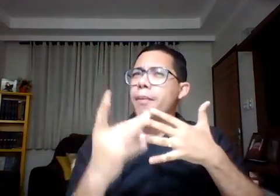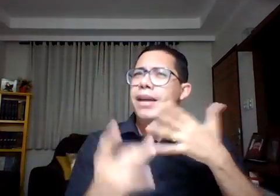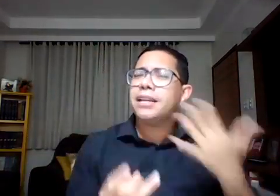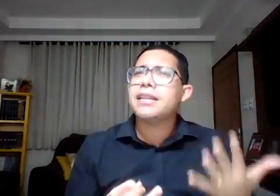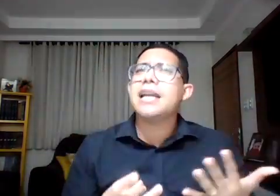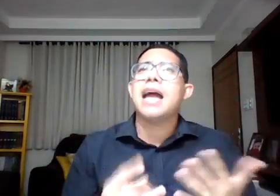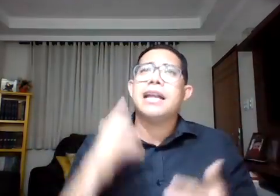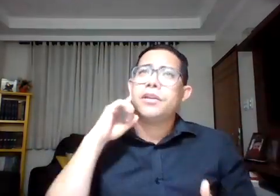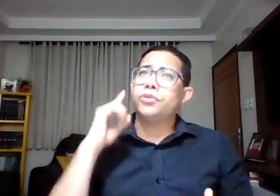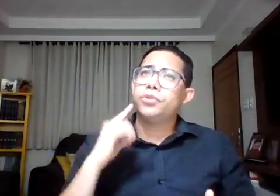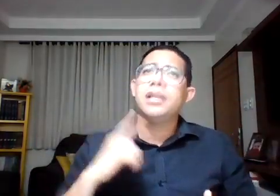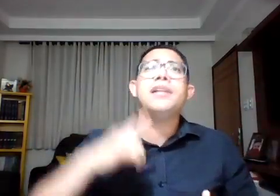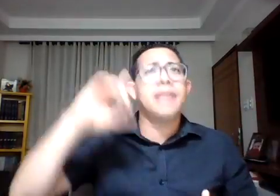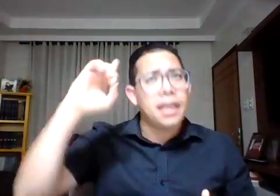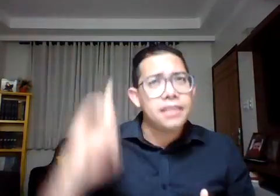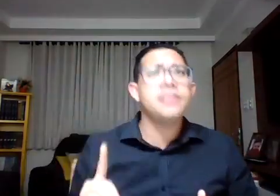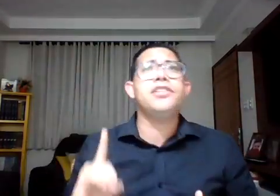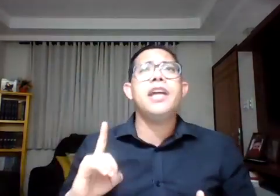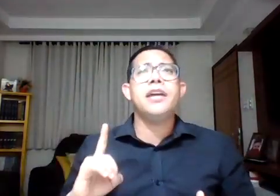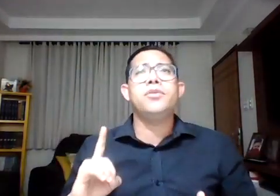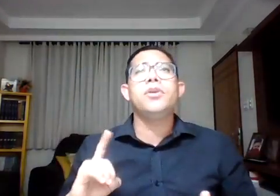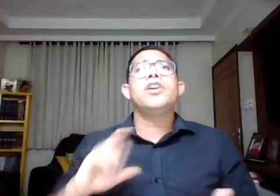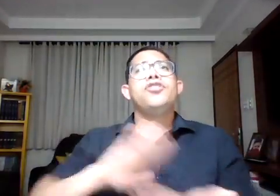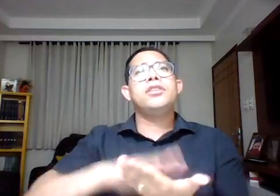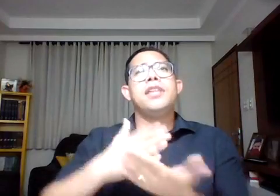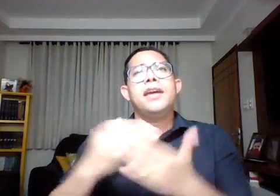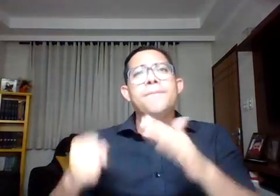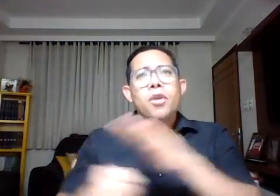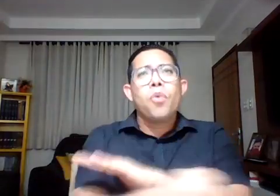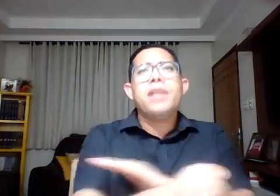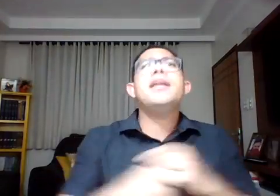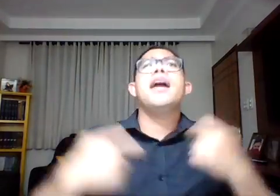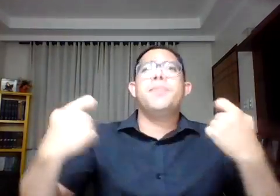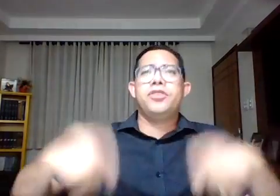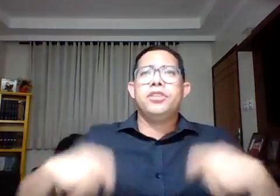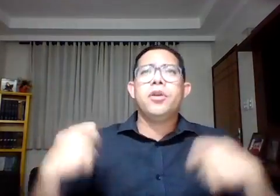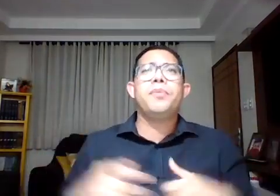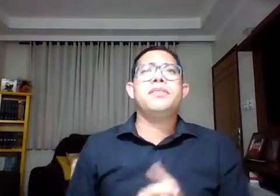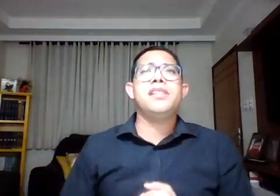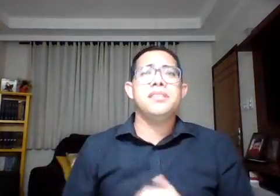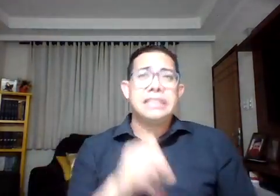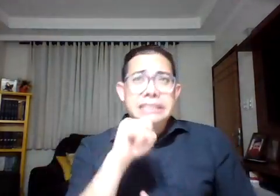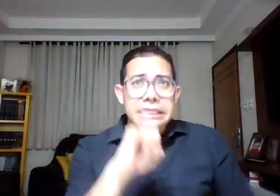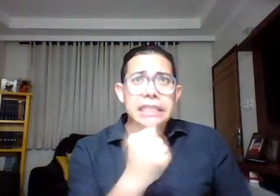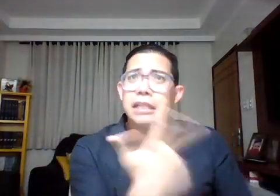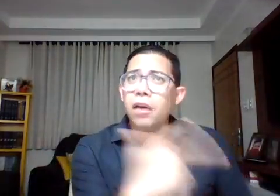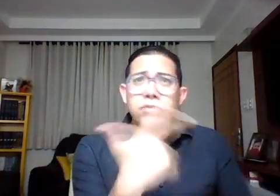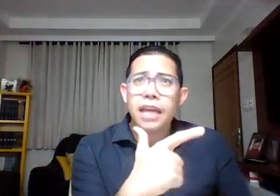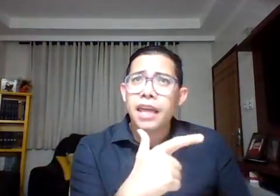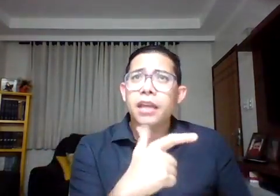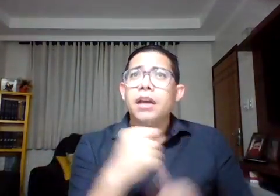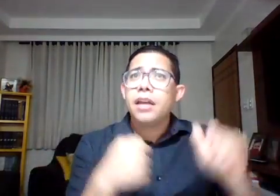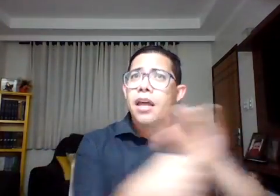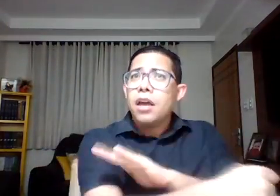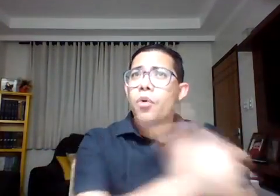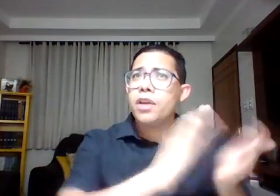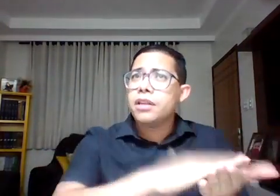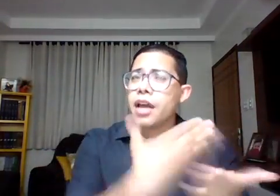bem detalhada que o surdo ele tem esse direito de ter o intérprete, então precisa. Se não tem, né, o